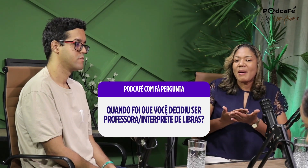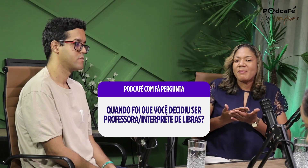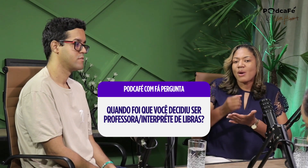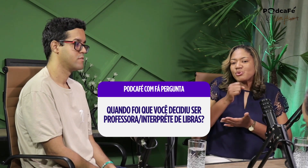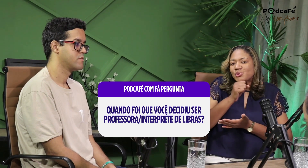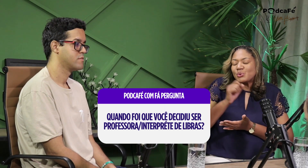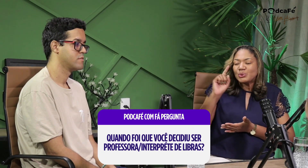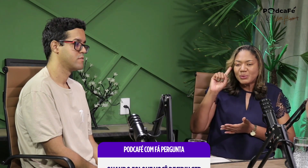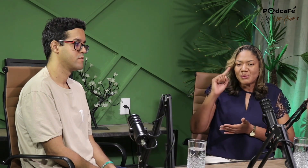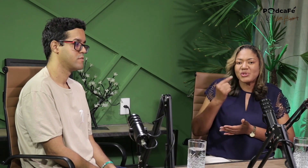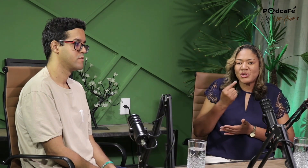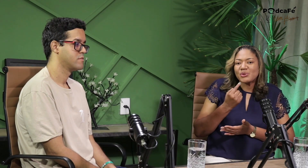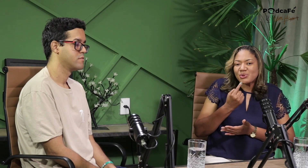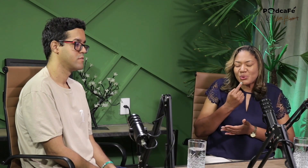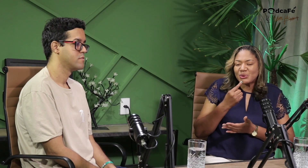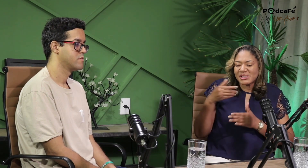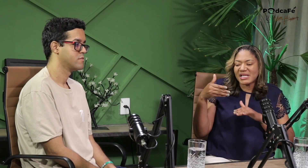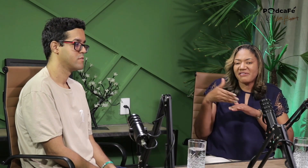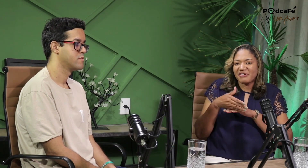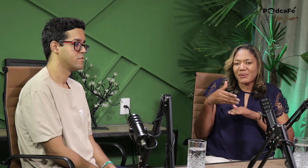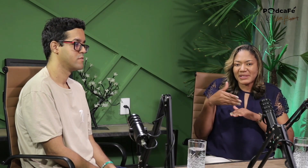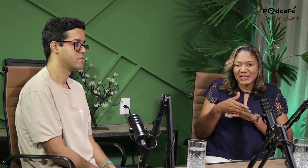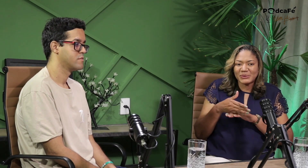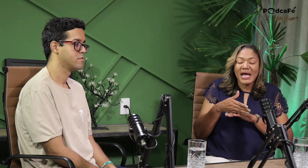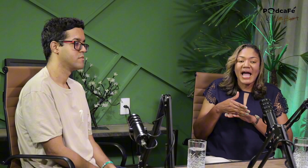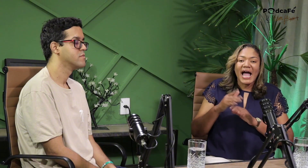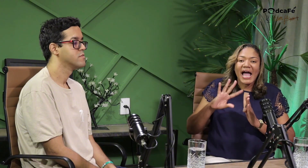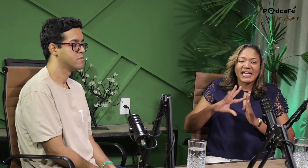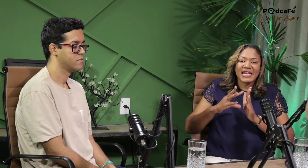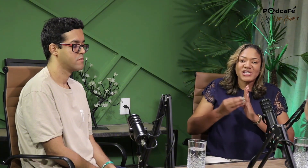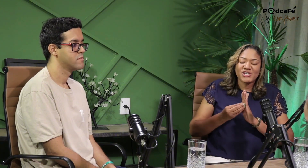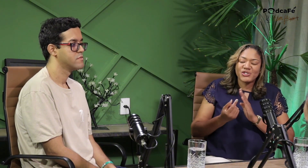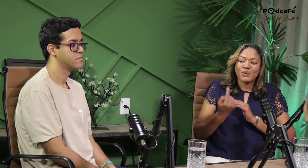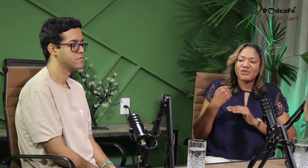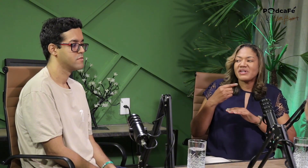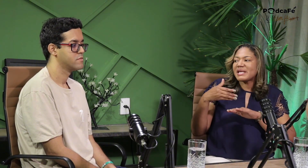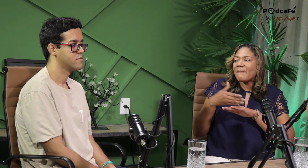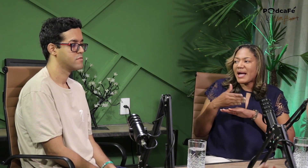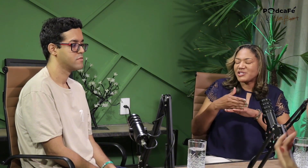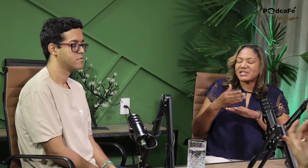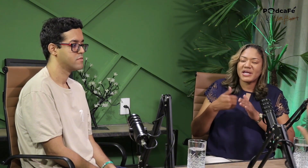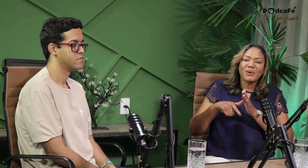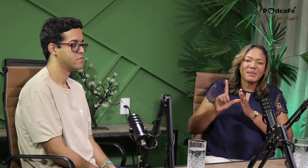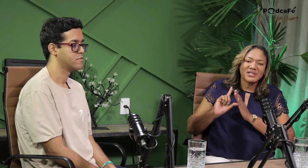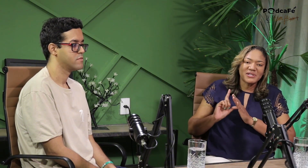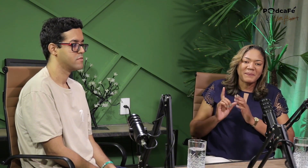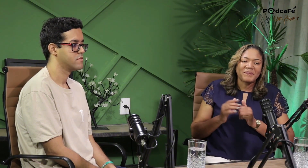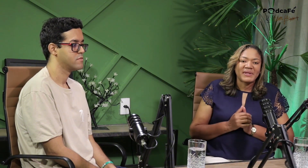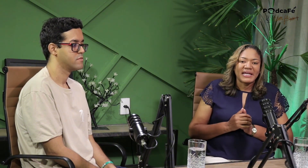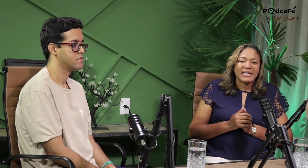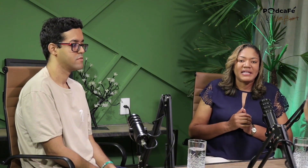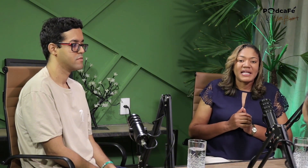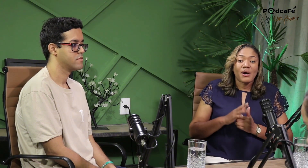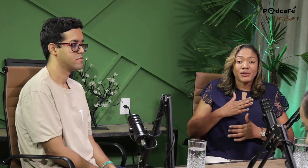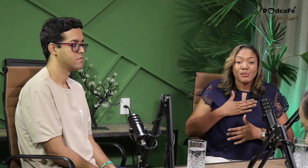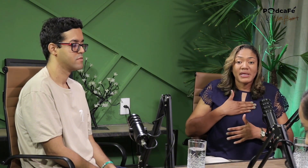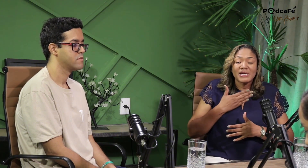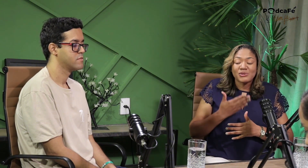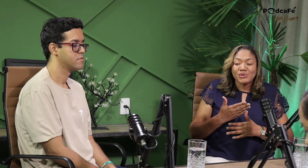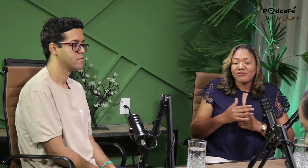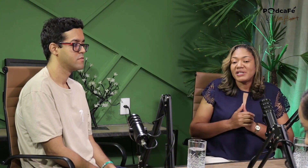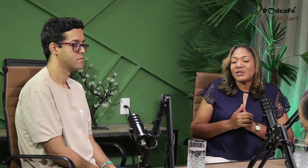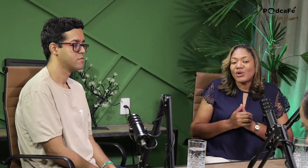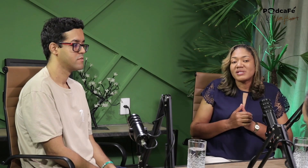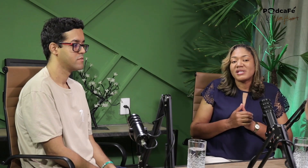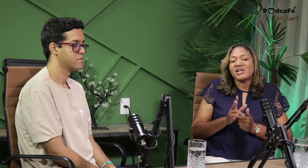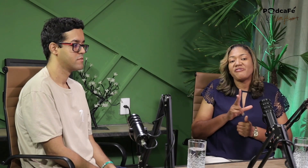interpretar para um surdo, um senhor surdo que estava frequentando a igreja de onde eu fazia parte anteriormente. E na hora eu tomei aquele